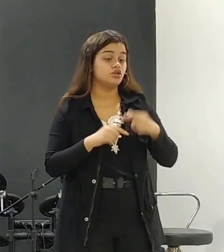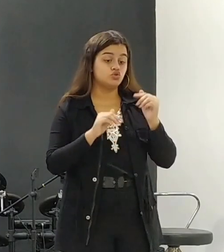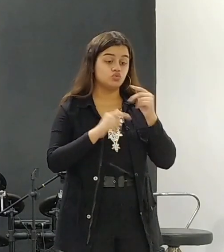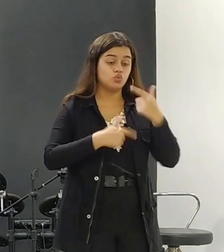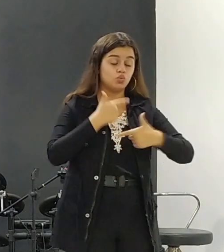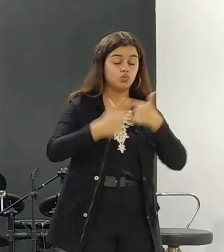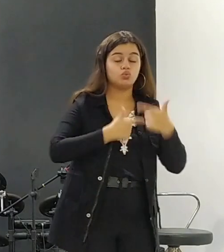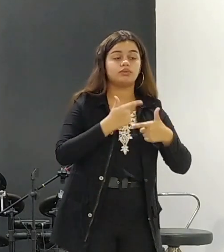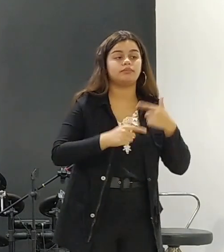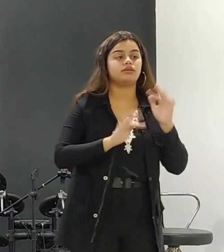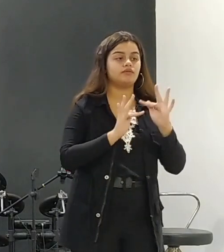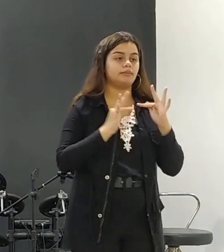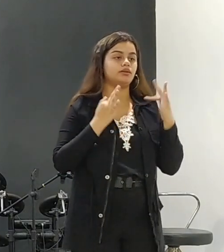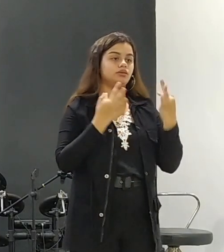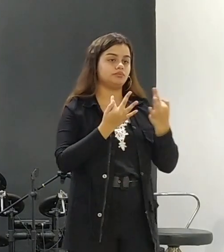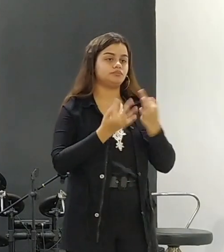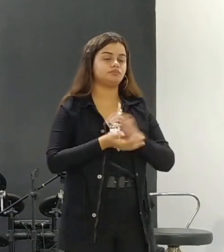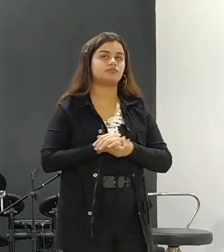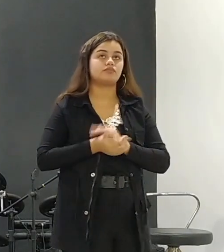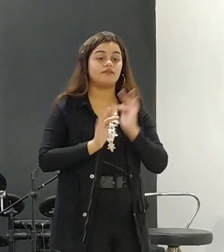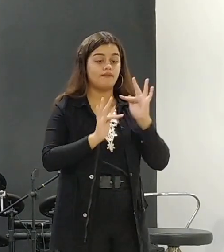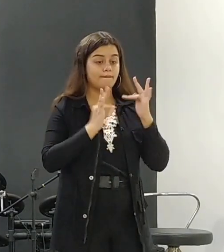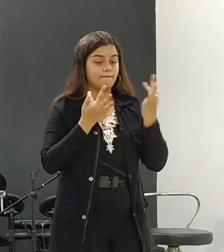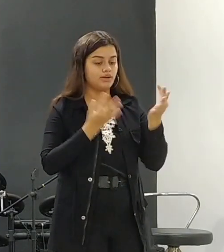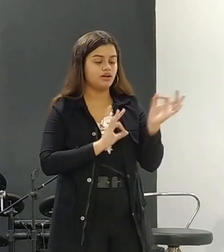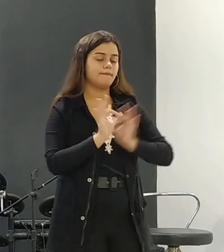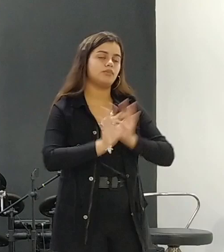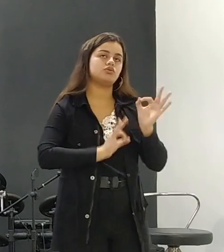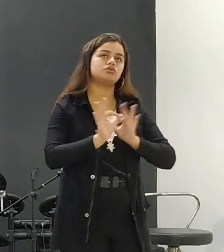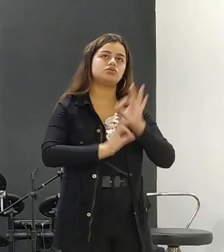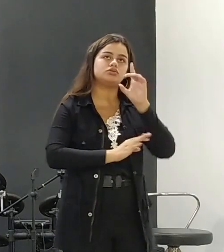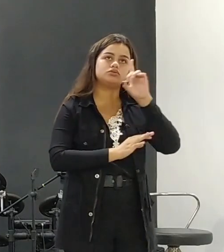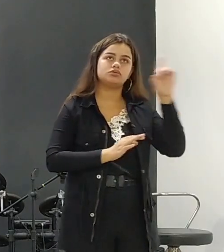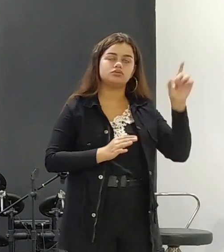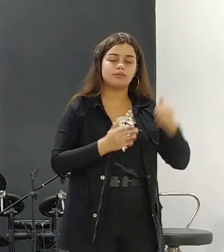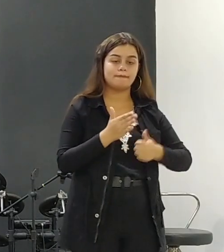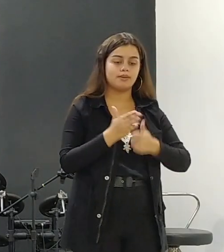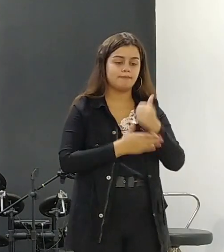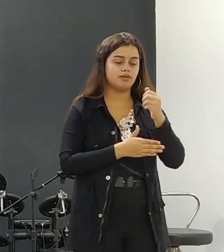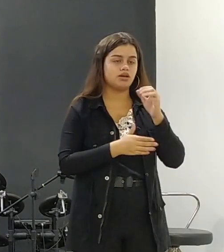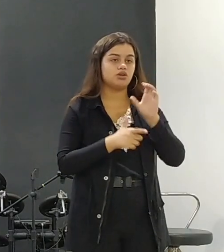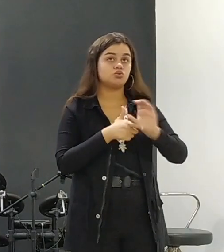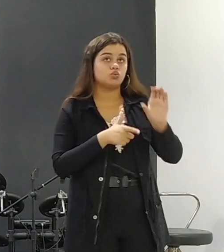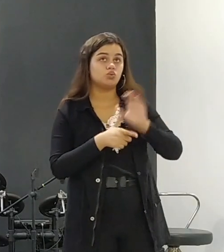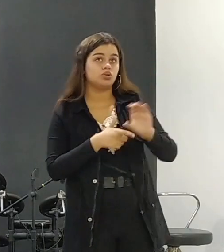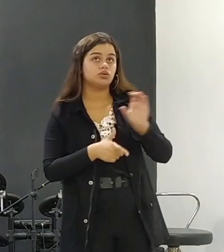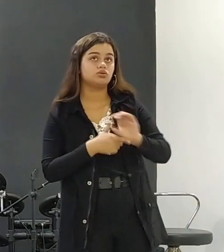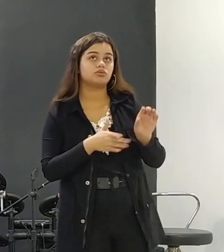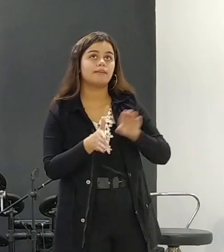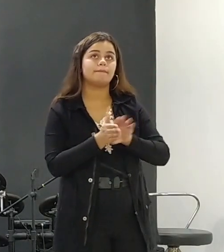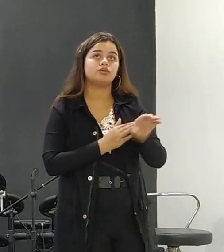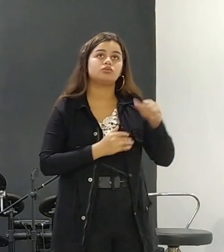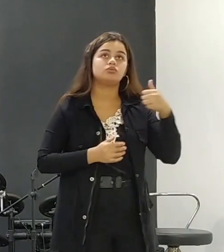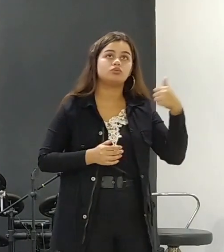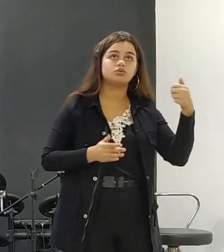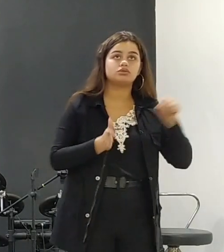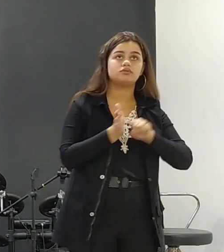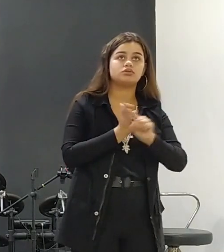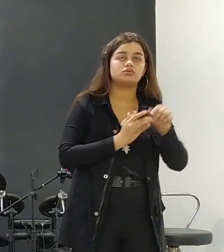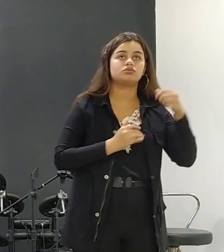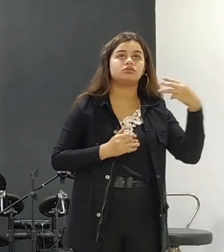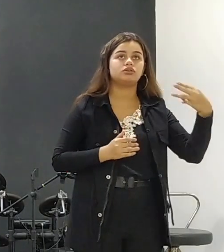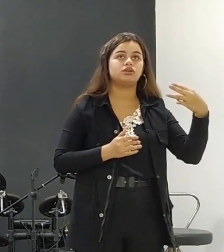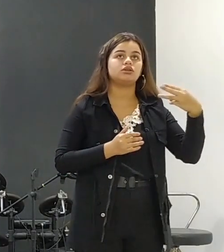que lutar. Aleluia. Família é projeto de Deus. Lá em 1 Coríntios, capítulo 11,